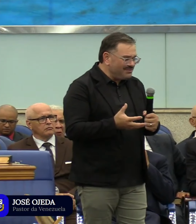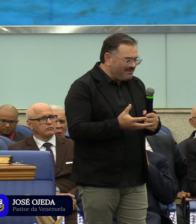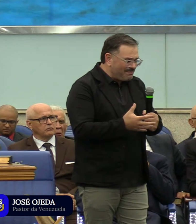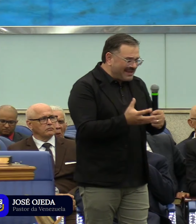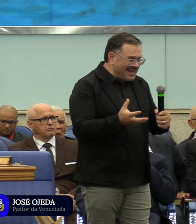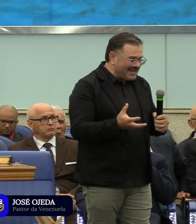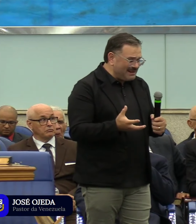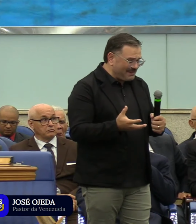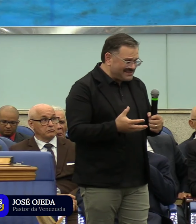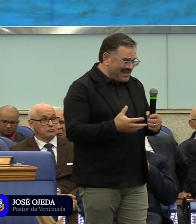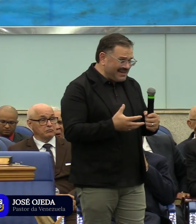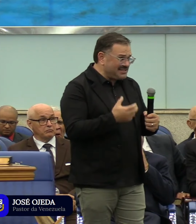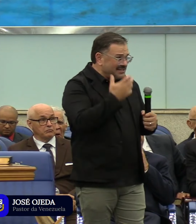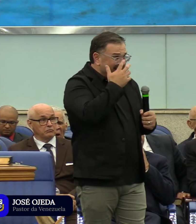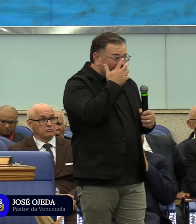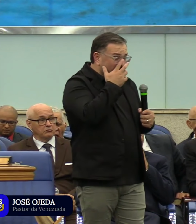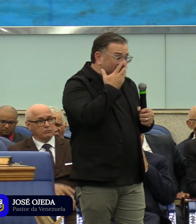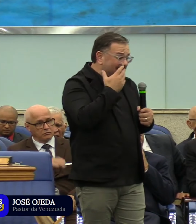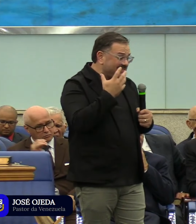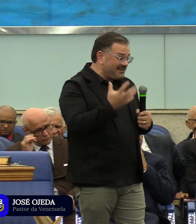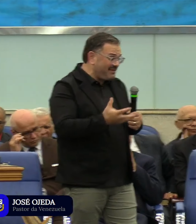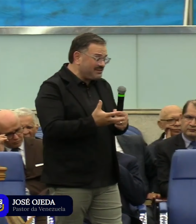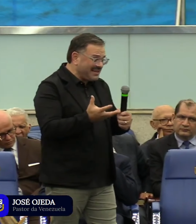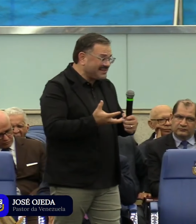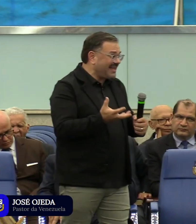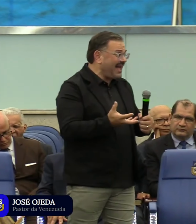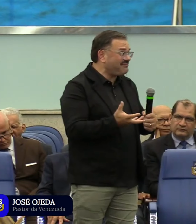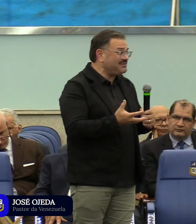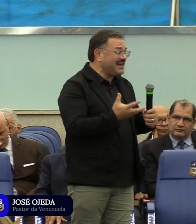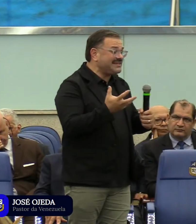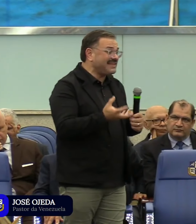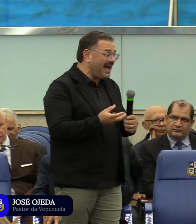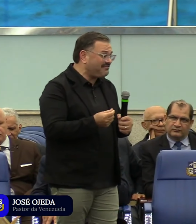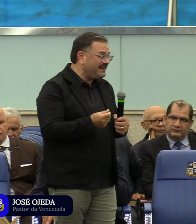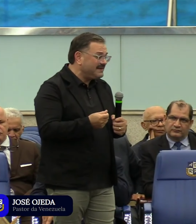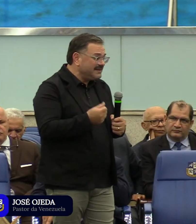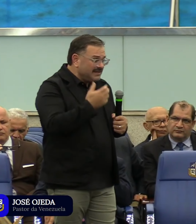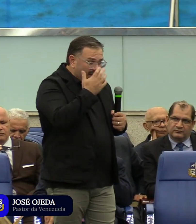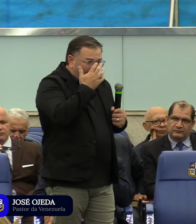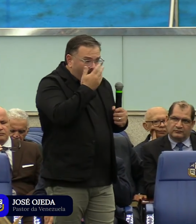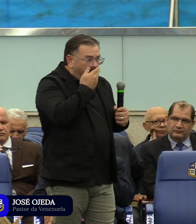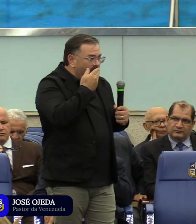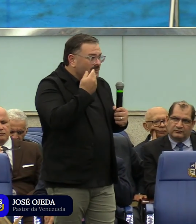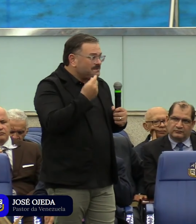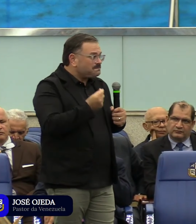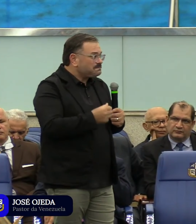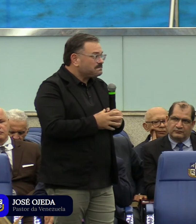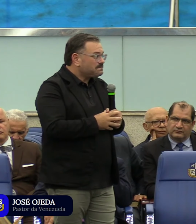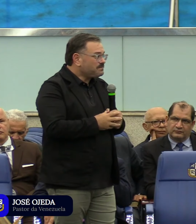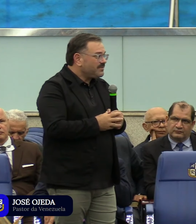eu peguei aquele presente e eu comecei a ver onde é que estava.